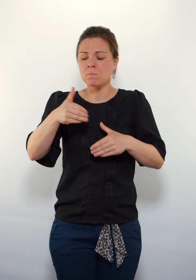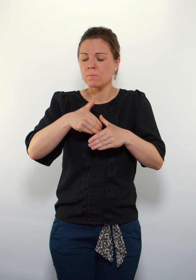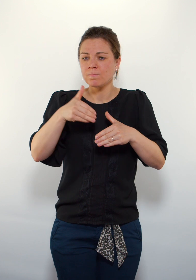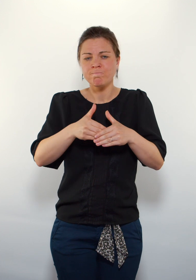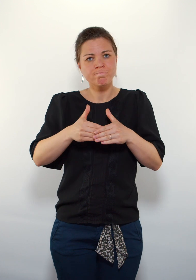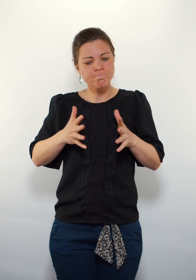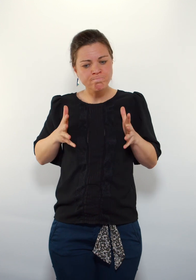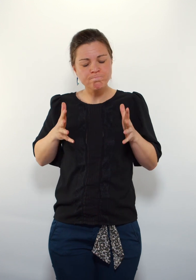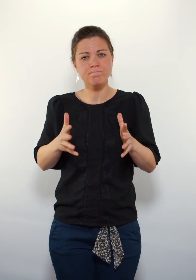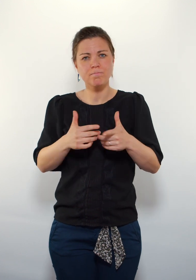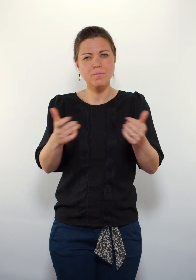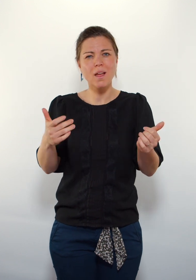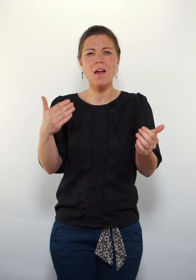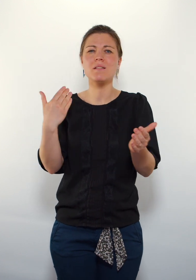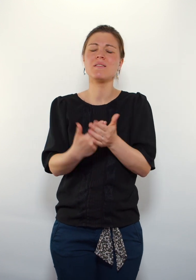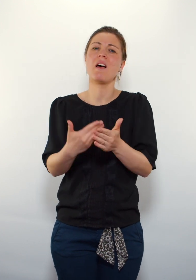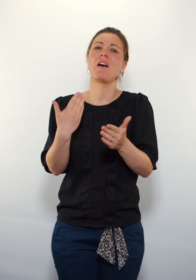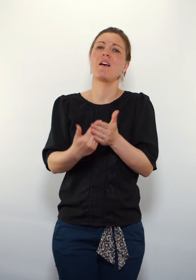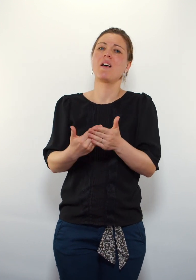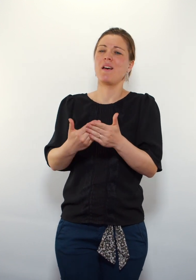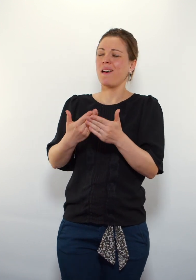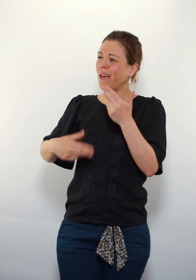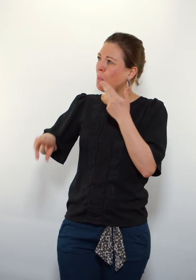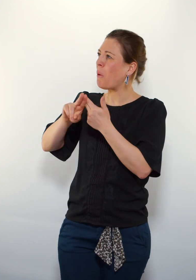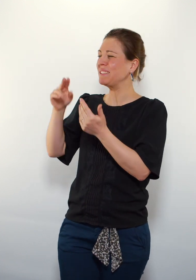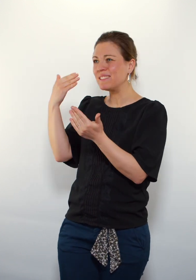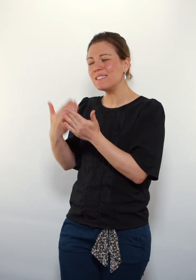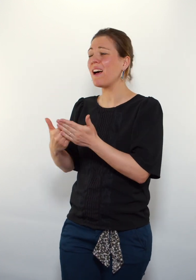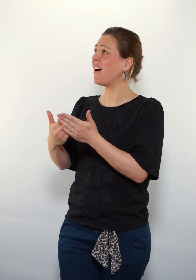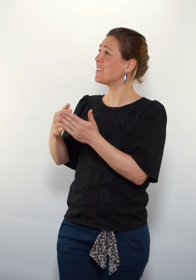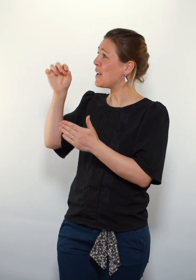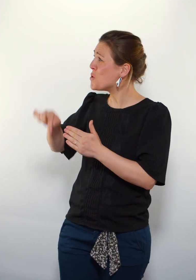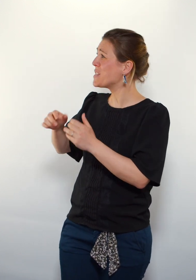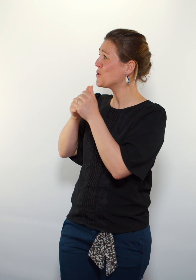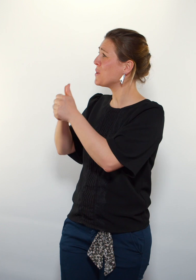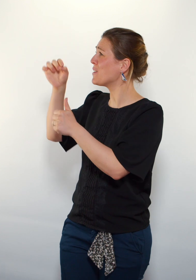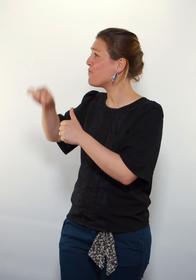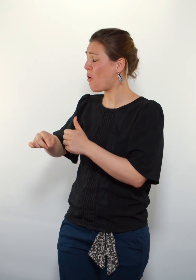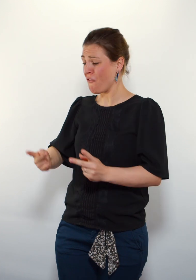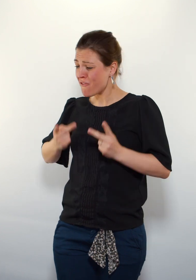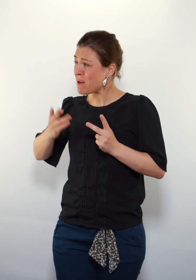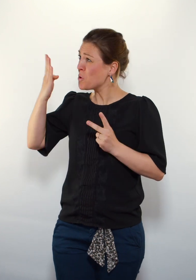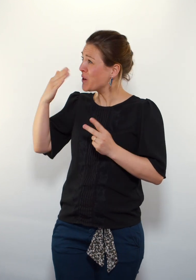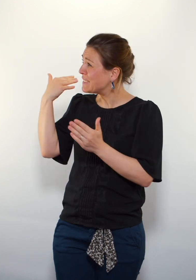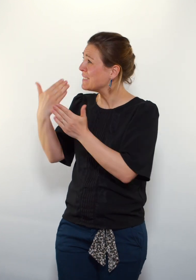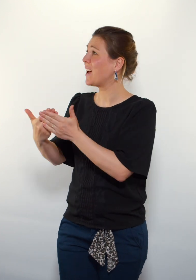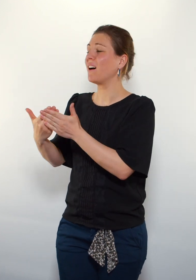super déterminée, je dis mais c'est pas possible en fait, mais c'est ça la réponse, c'est lui que je dois suivre et tout, c'est ça qu'il faut dans